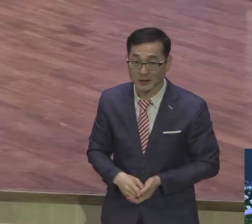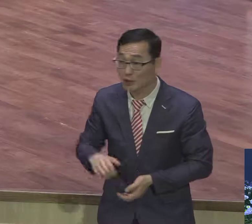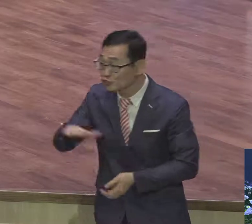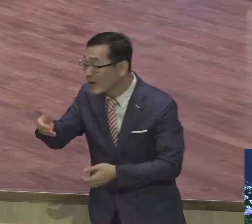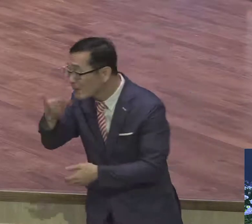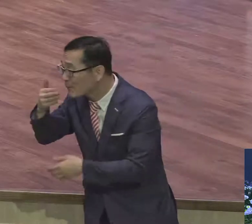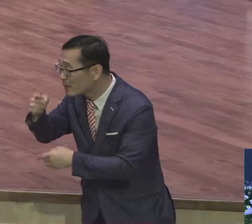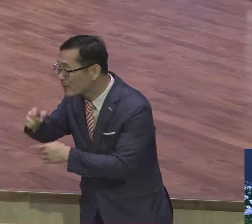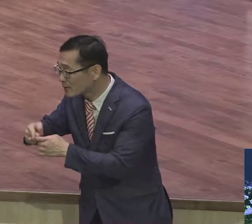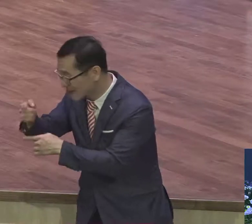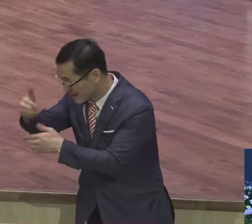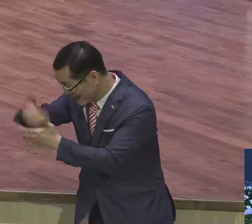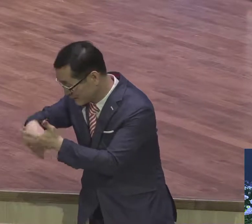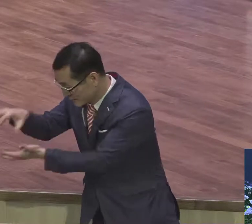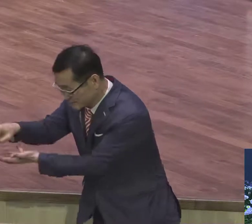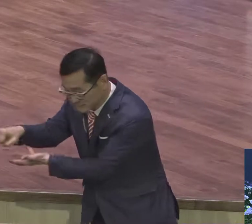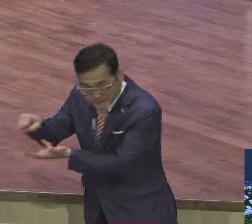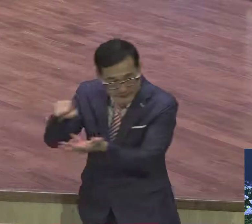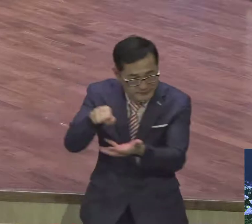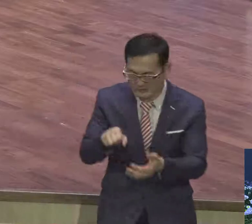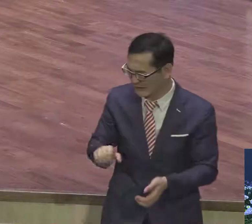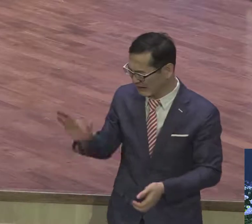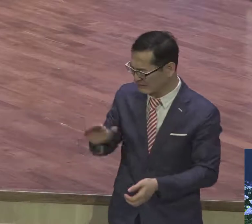자기 성구약에 구약에 나온 그대로